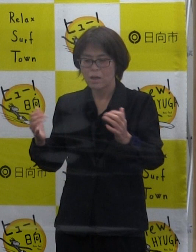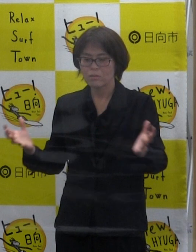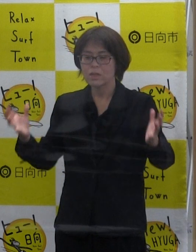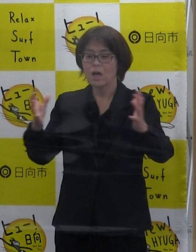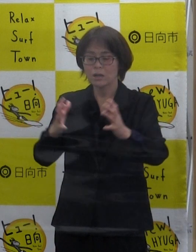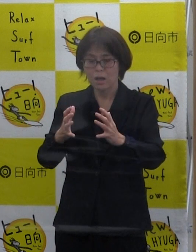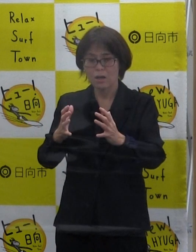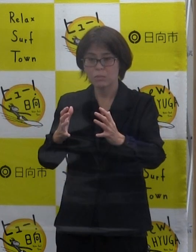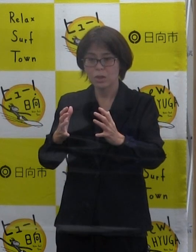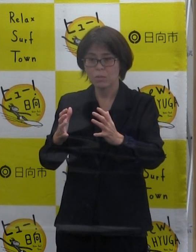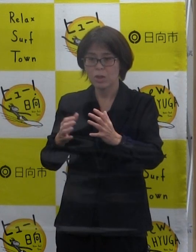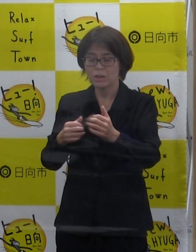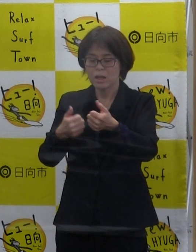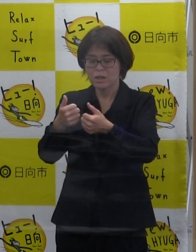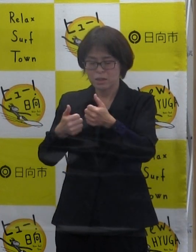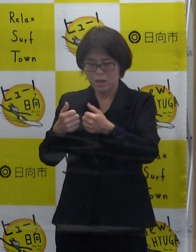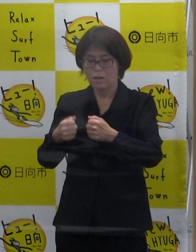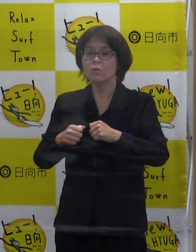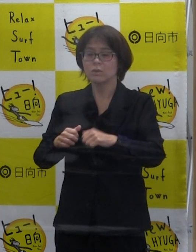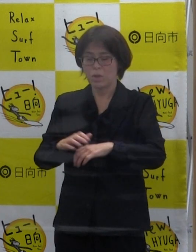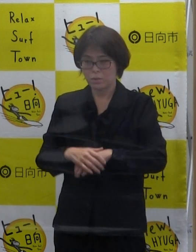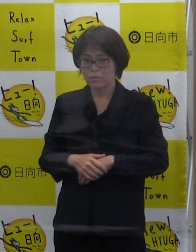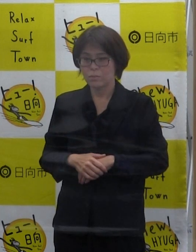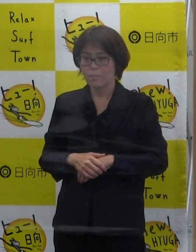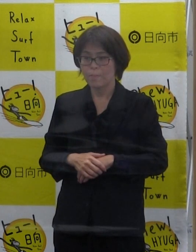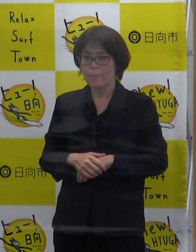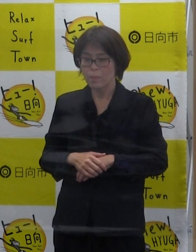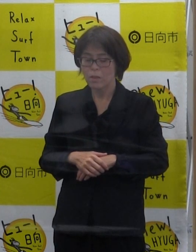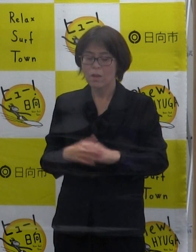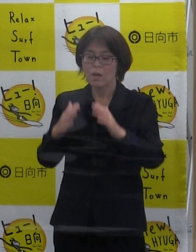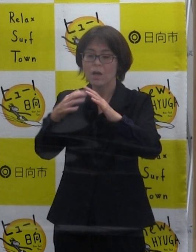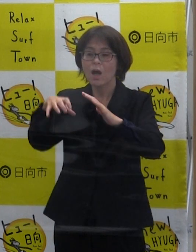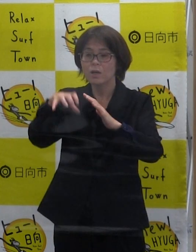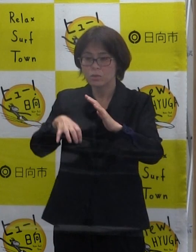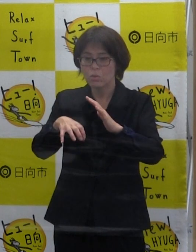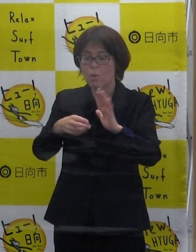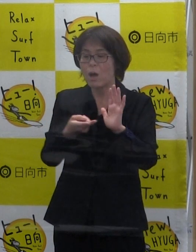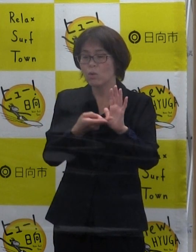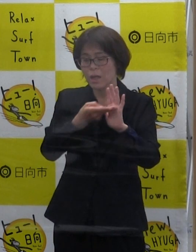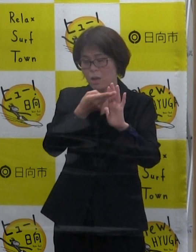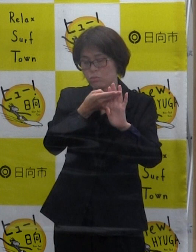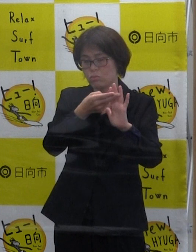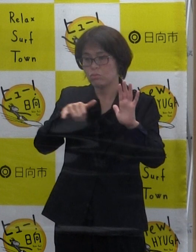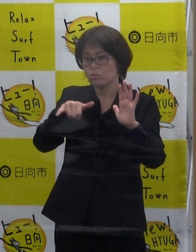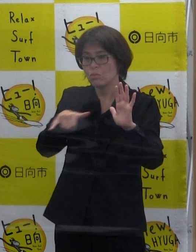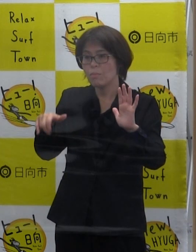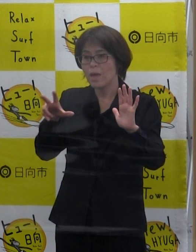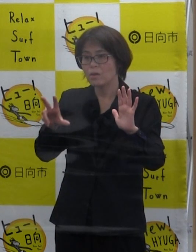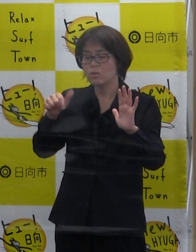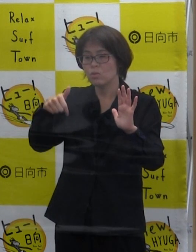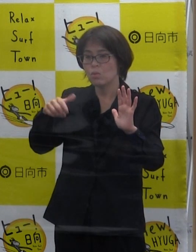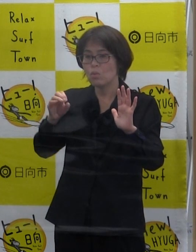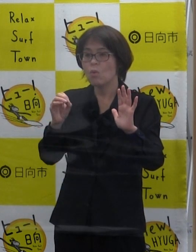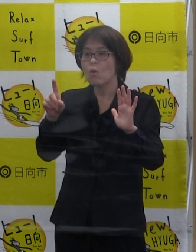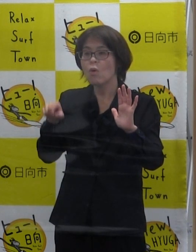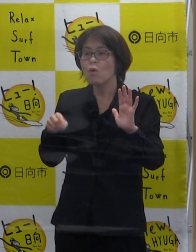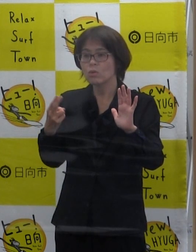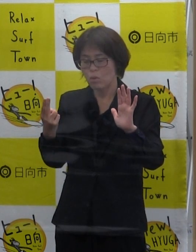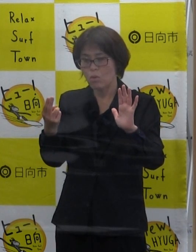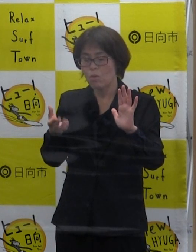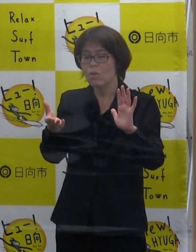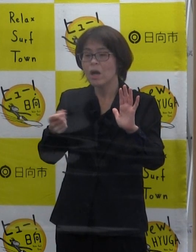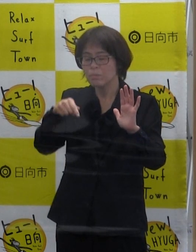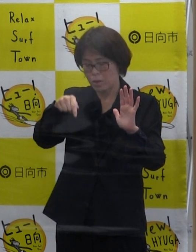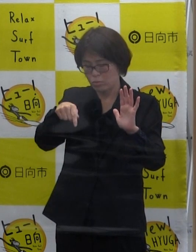ていただきます。そのためホテルベルフォート日向を会場に個人戦1日のみの開催としております